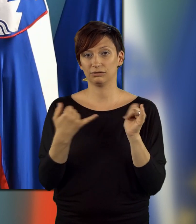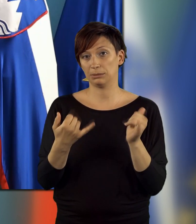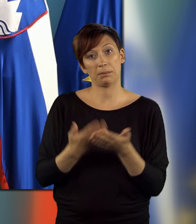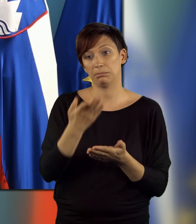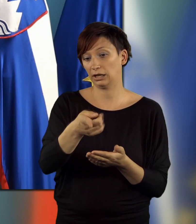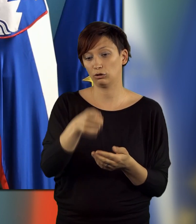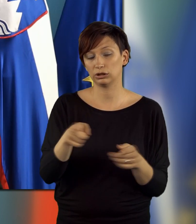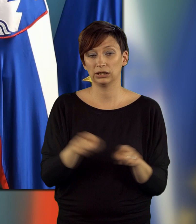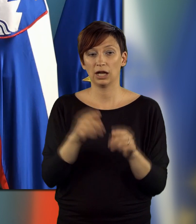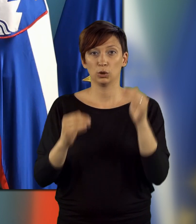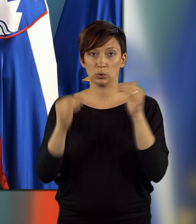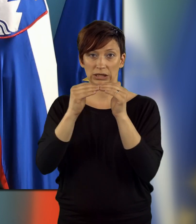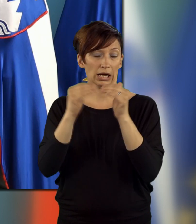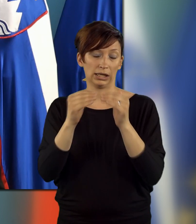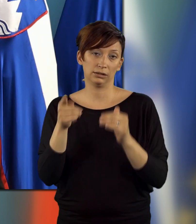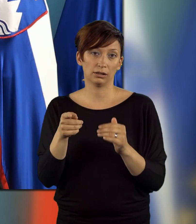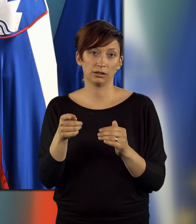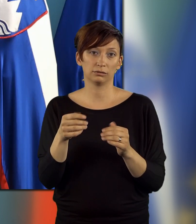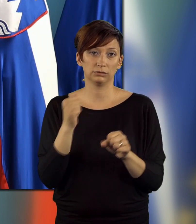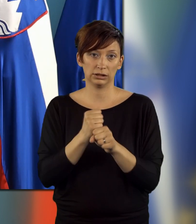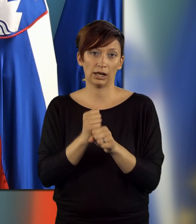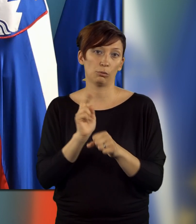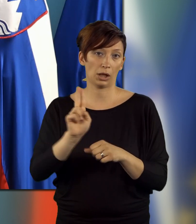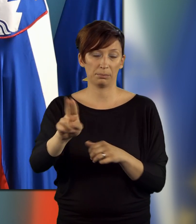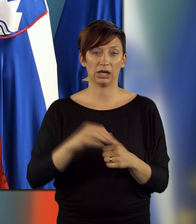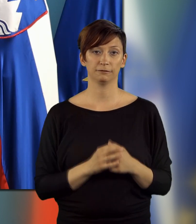Ampak zaenkrat je predlog tak, kot je, ta je usklajen